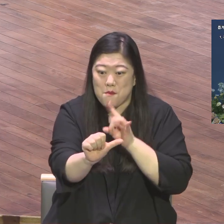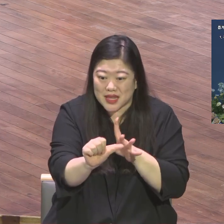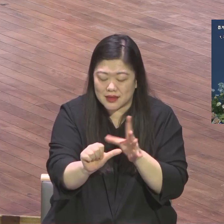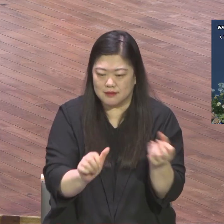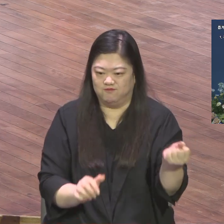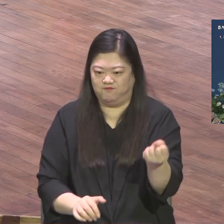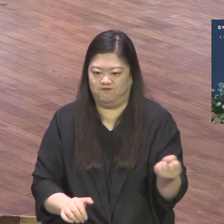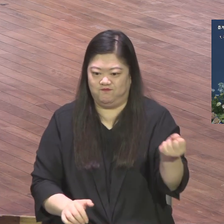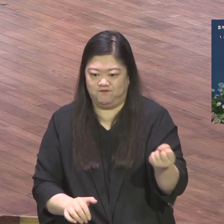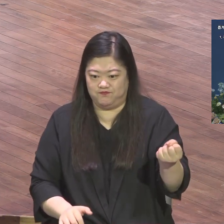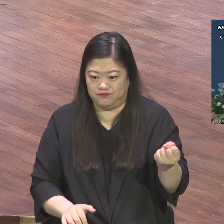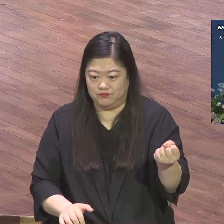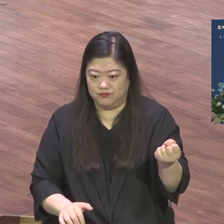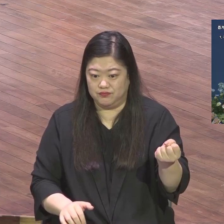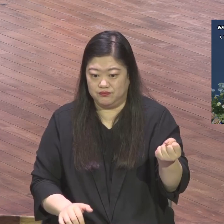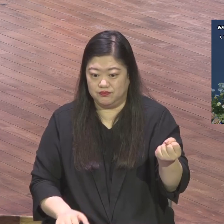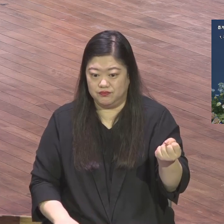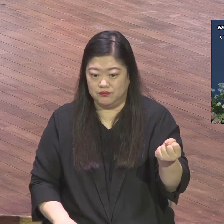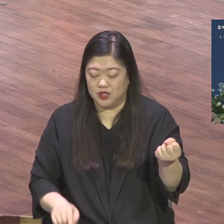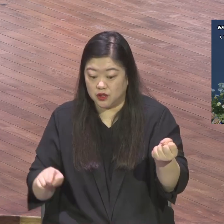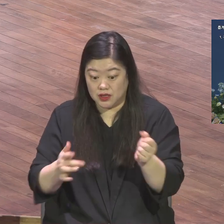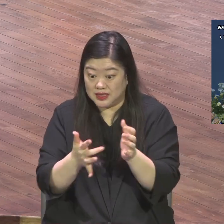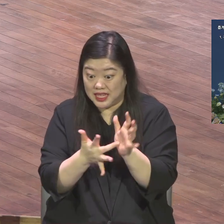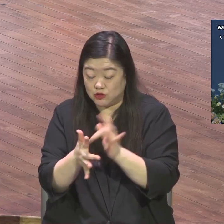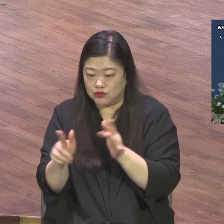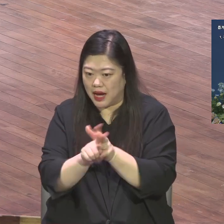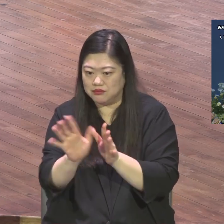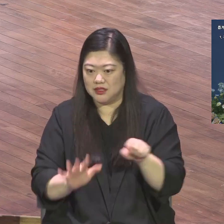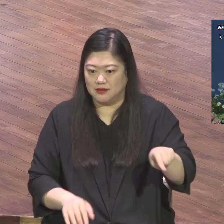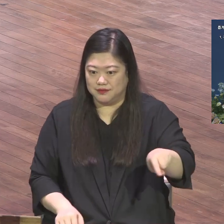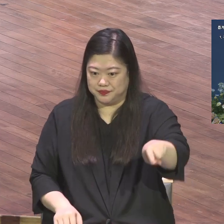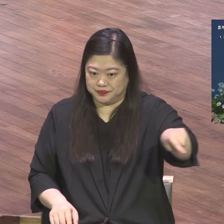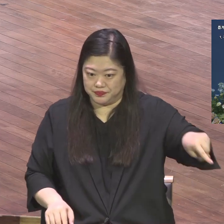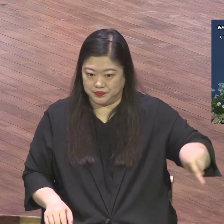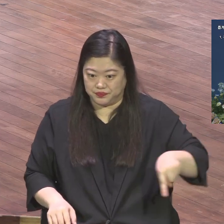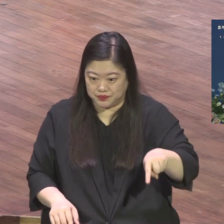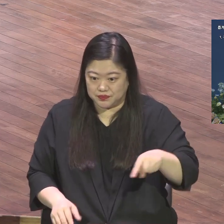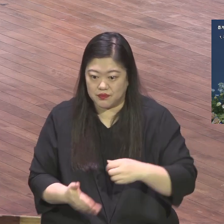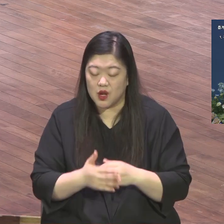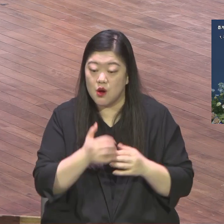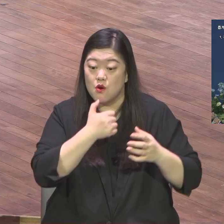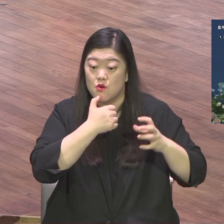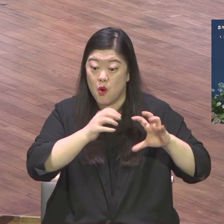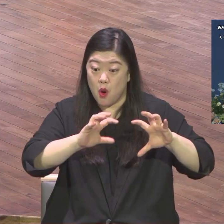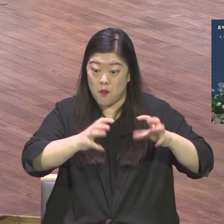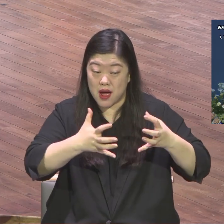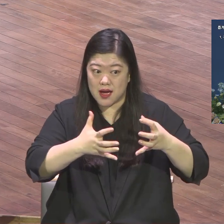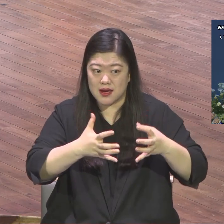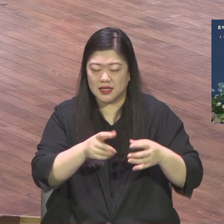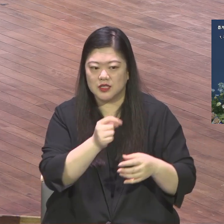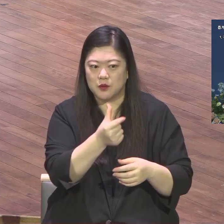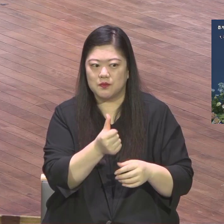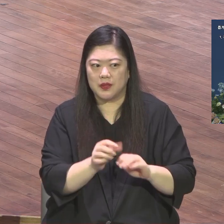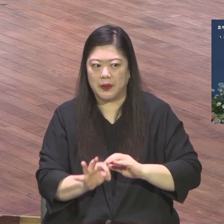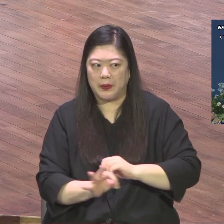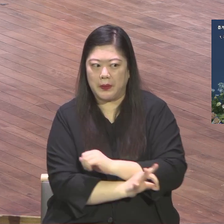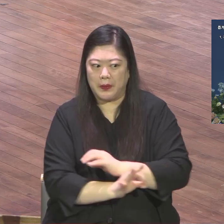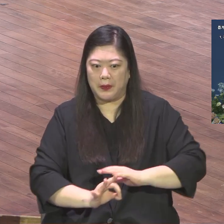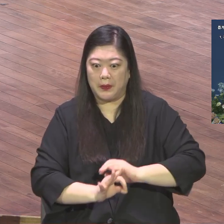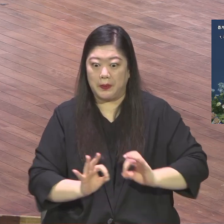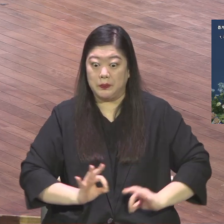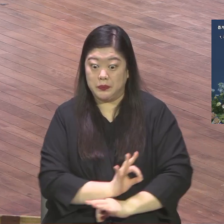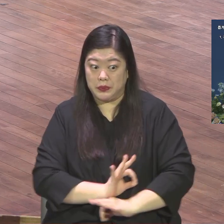사람이에요. 그래서 로마 제국과 긴밀한 관계를 유지하면서 자신들이 장악한 부와 권력, 이 기득권을 지키기